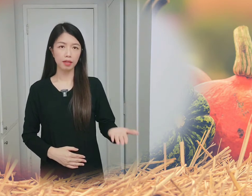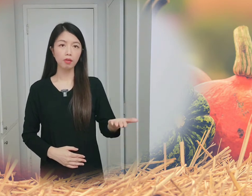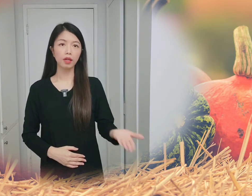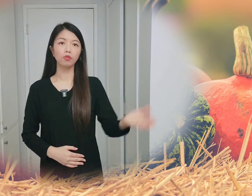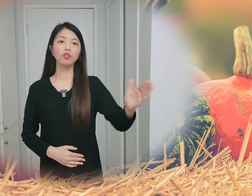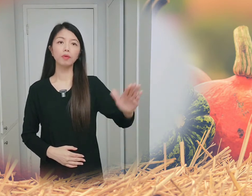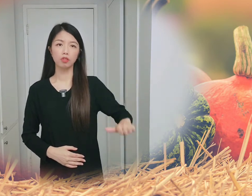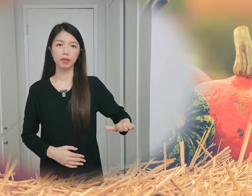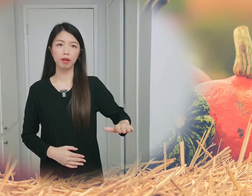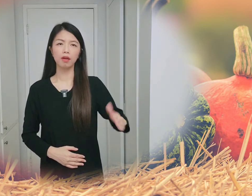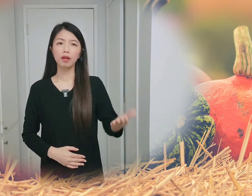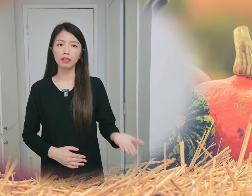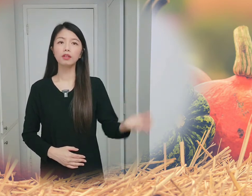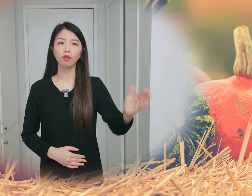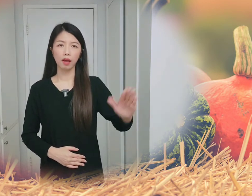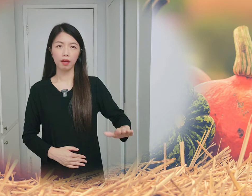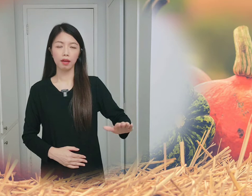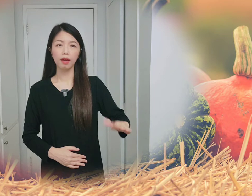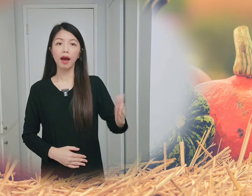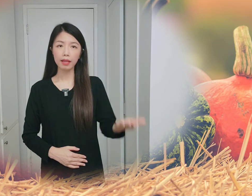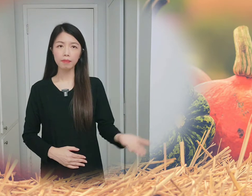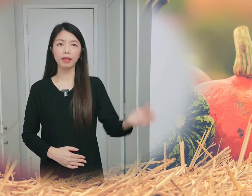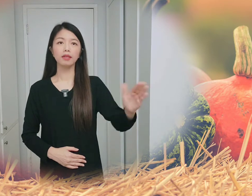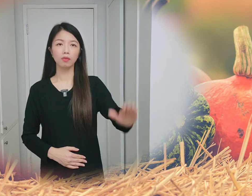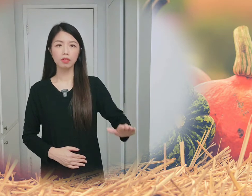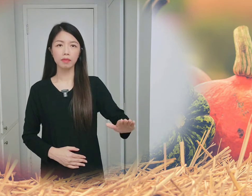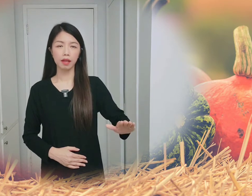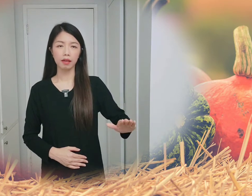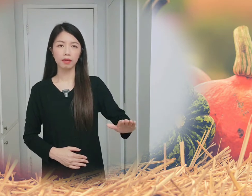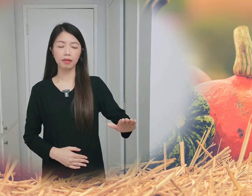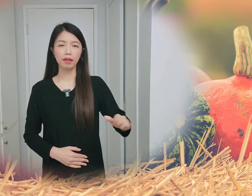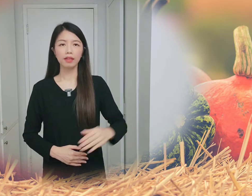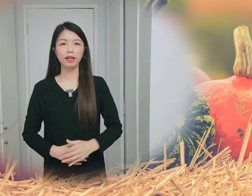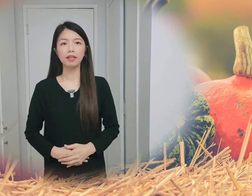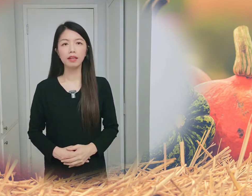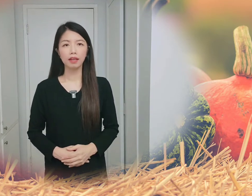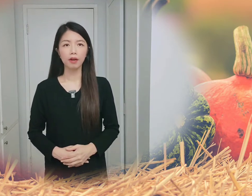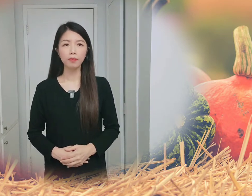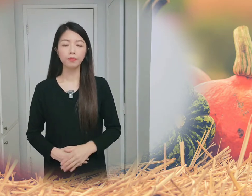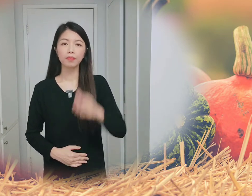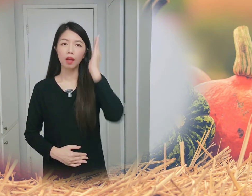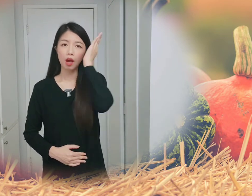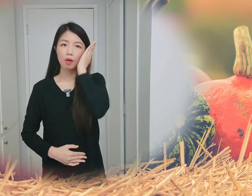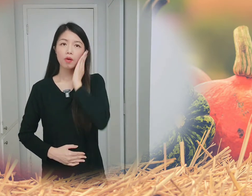이 상태에서 그대로 뒤집어 주시면 돼요. 그러나, 하지만, 이런 뜻입니다. 다시